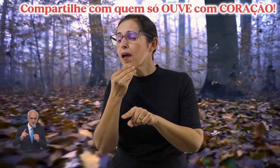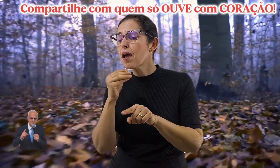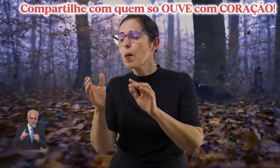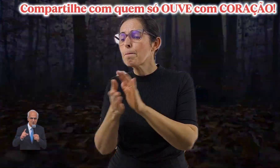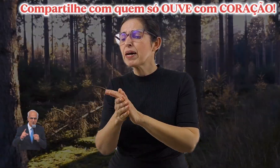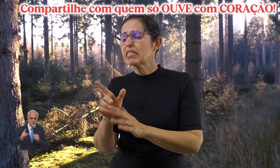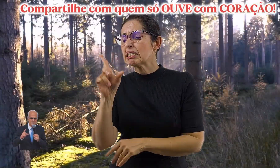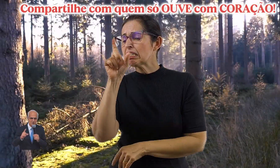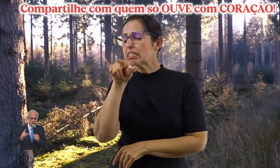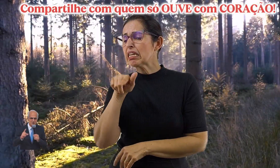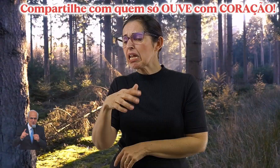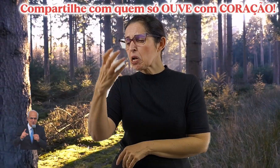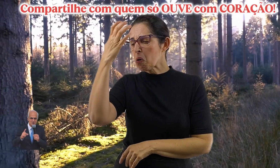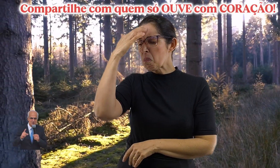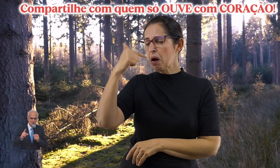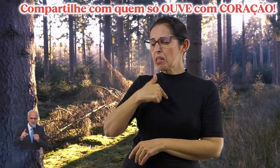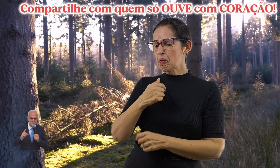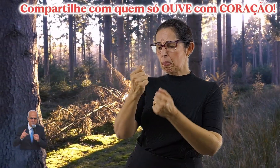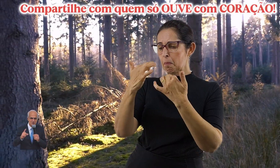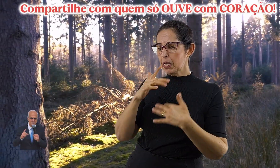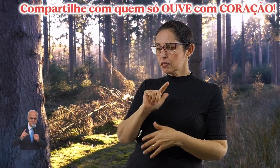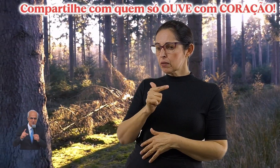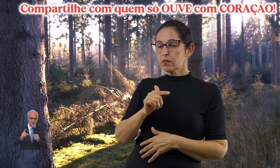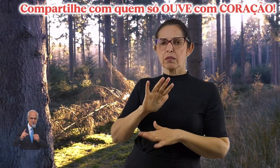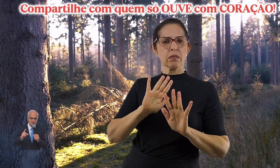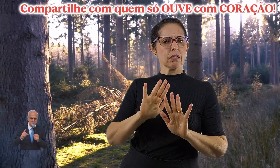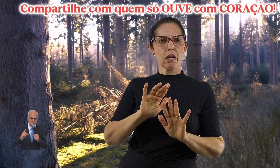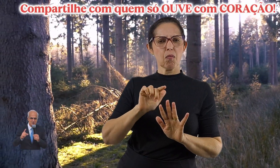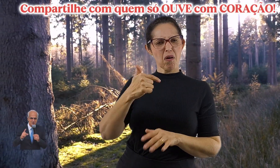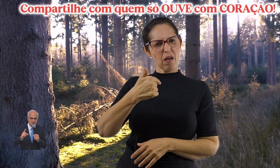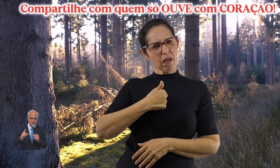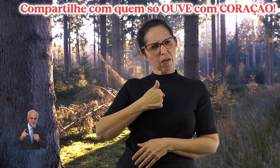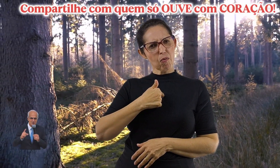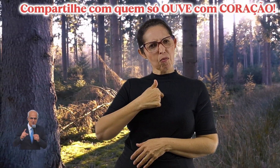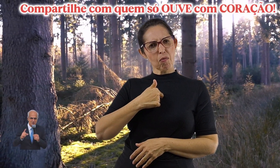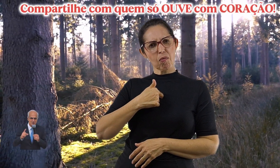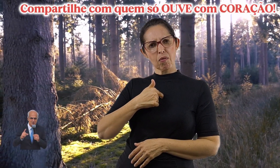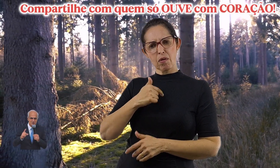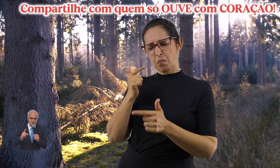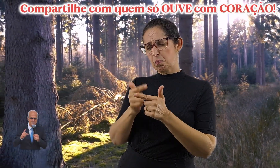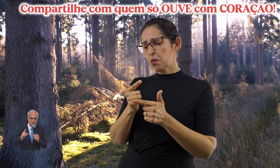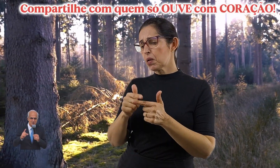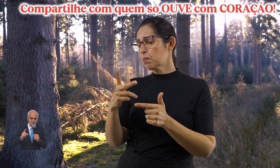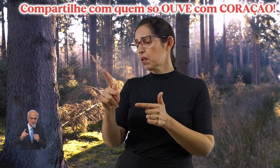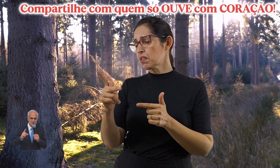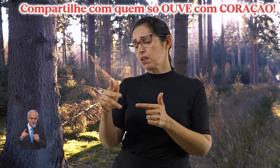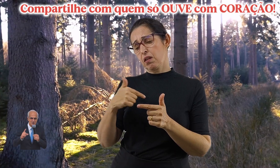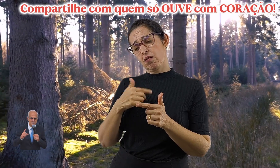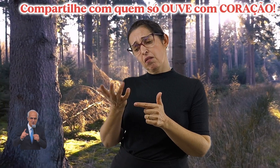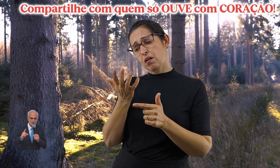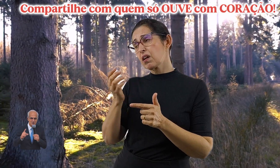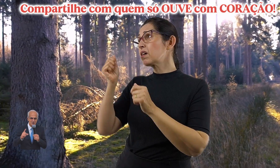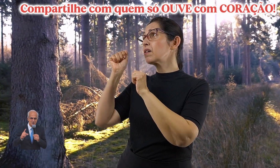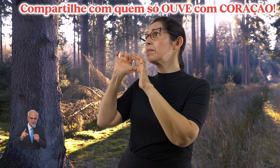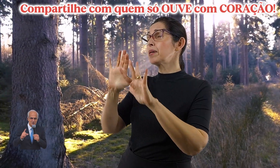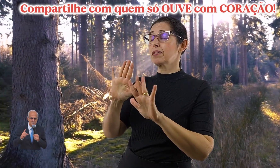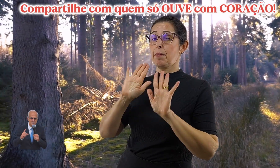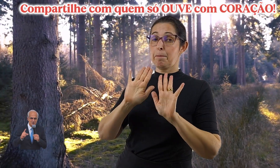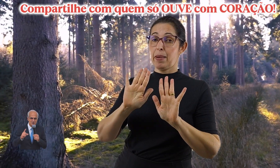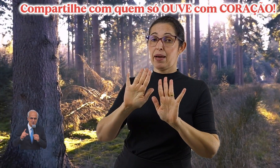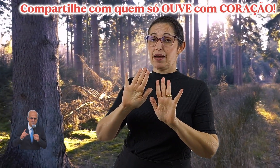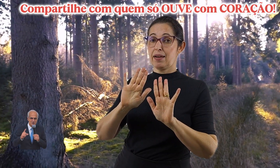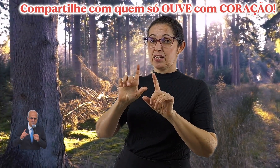ele que é o culpado de eu não estar na bênção. Não, sou eu. Sou eu, Senhor. Problema dele, eu estou orando por ele, quero uma bênção. Mas a minha